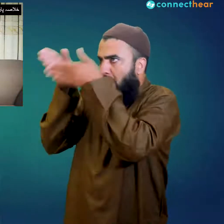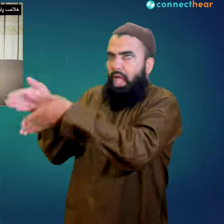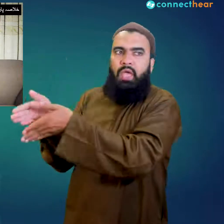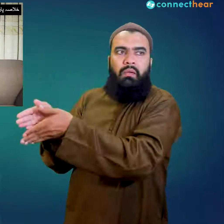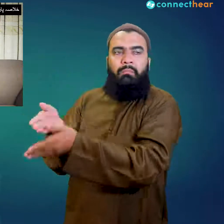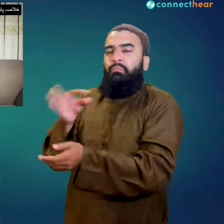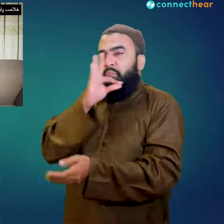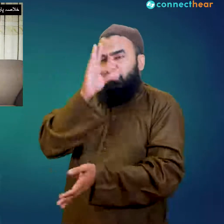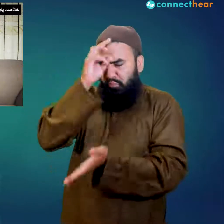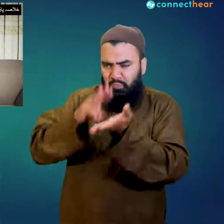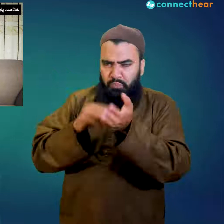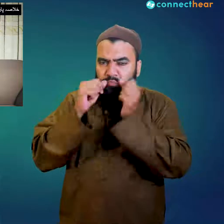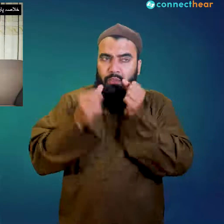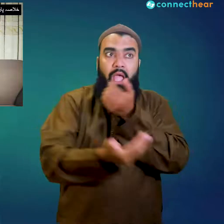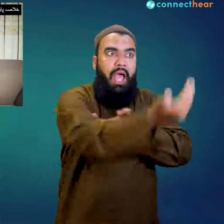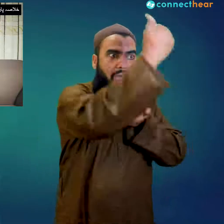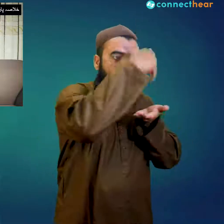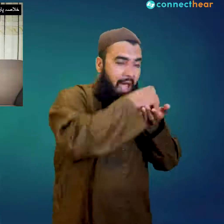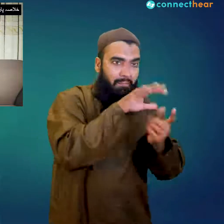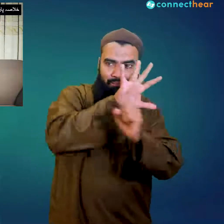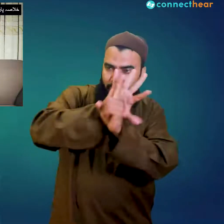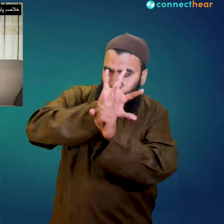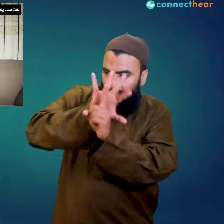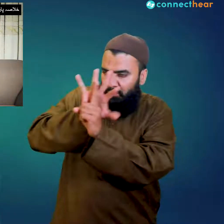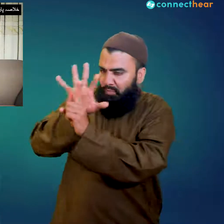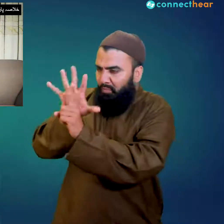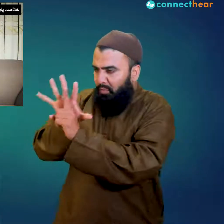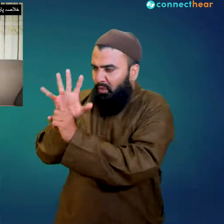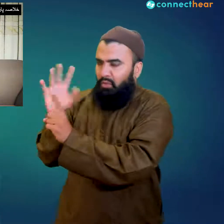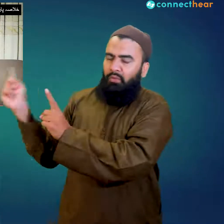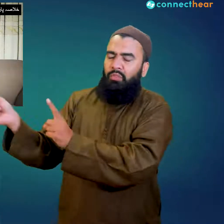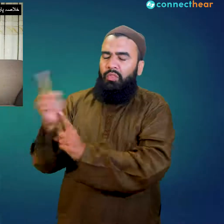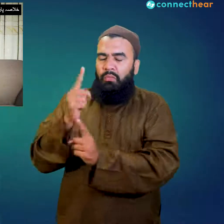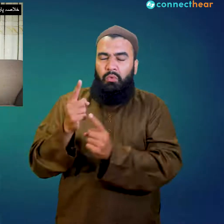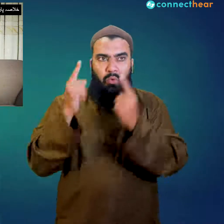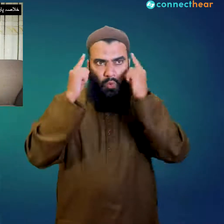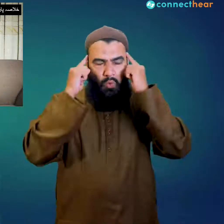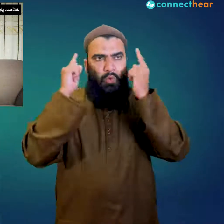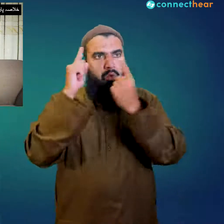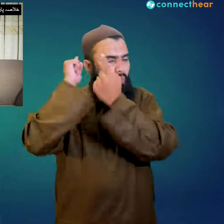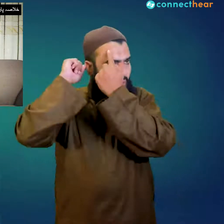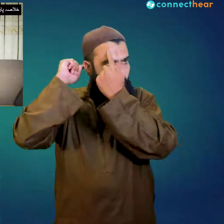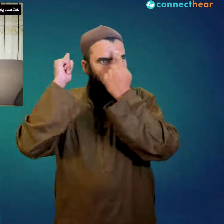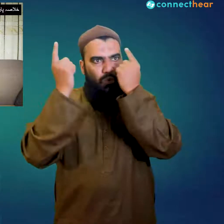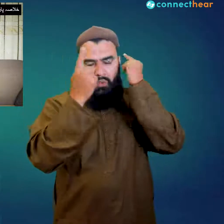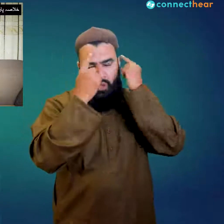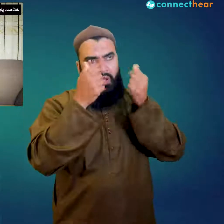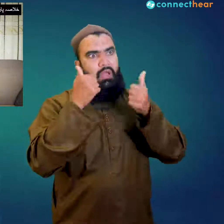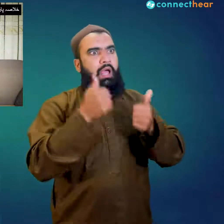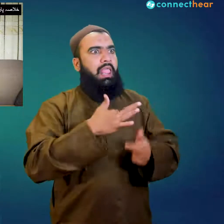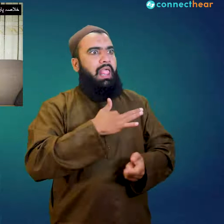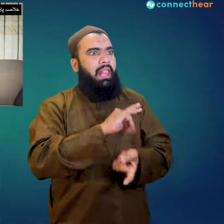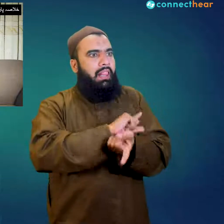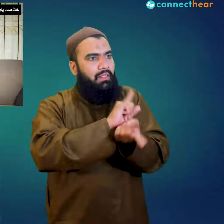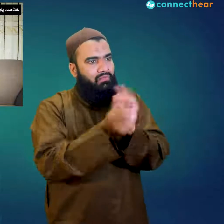ہیں۔ اس حوالے سے آپ صلی اللہ علیہ وسلم پوری انسانیت کے محسن ہیں۔